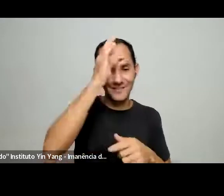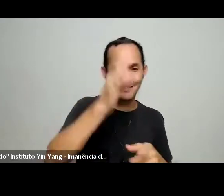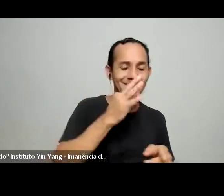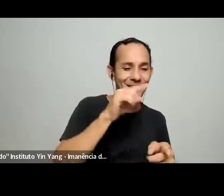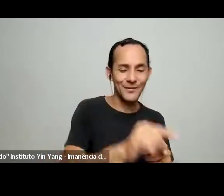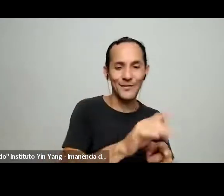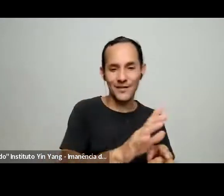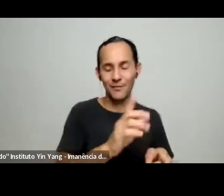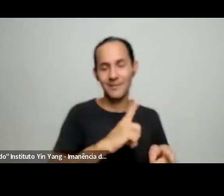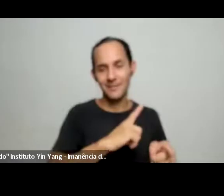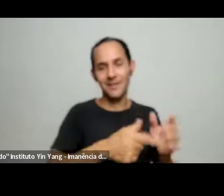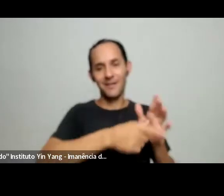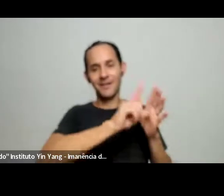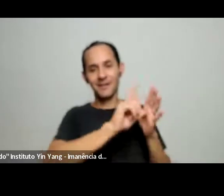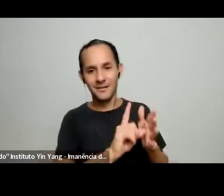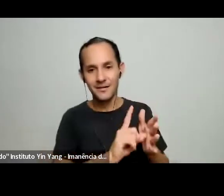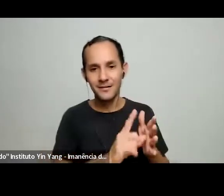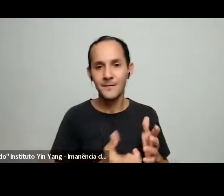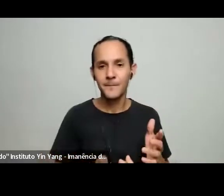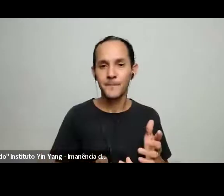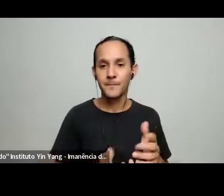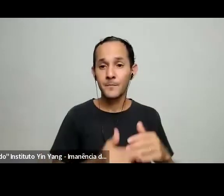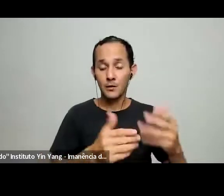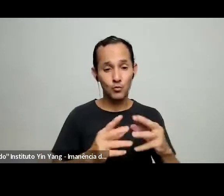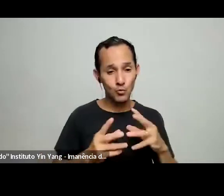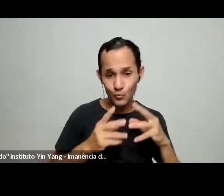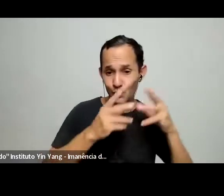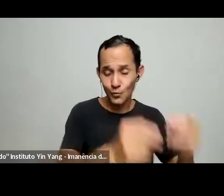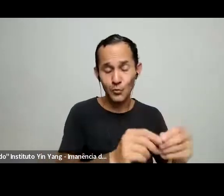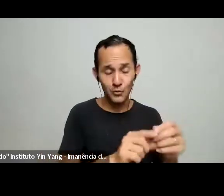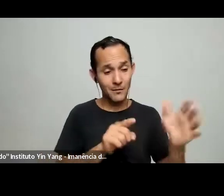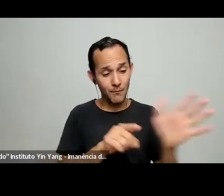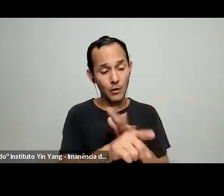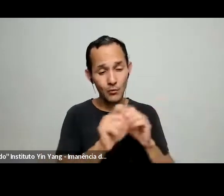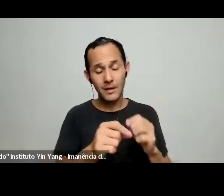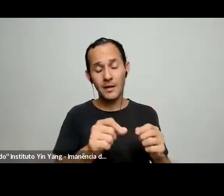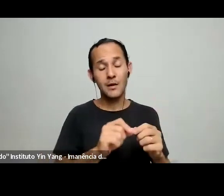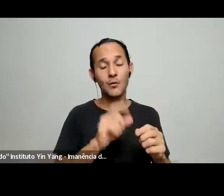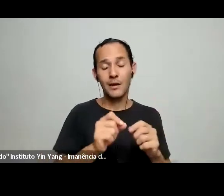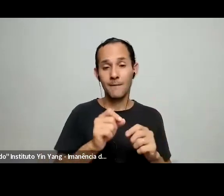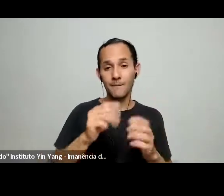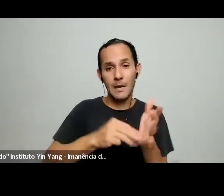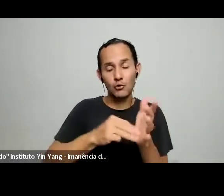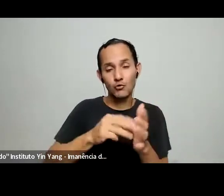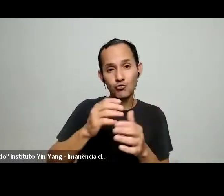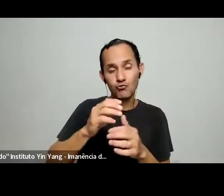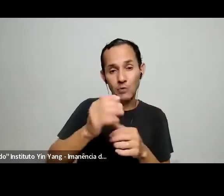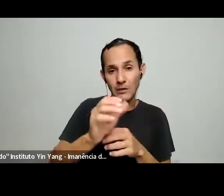que eu tinha ali sendo oferecidas, né? Então, todas essas perguntas são respondidas pelo método científico, né, que vai